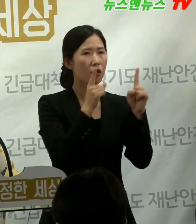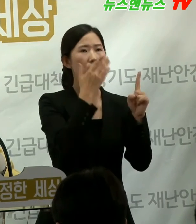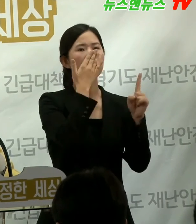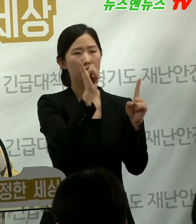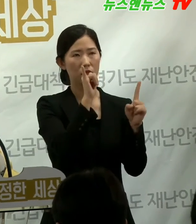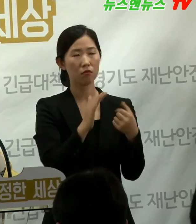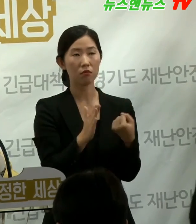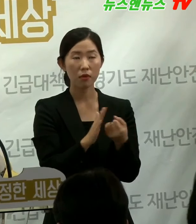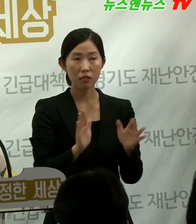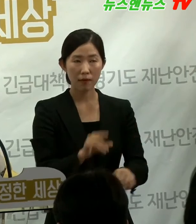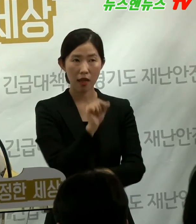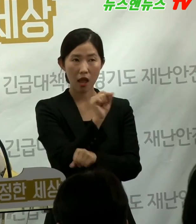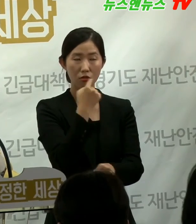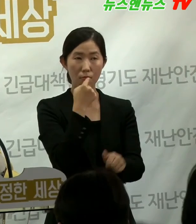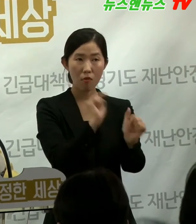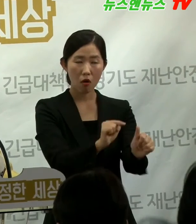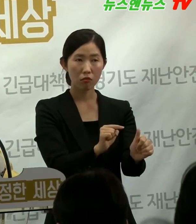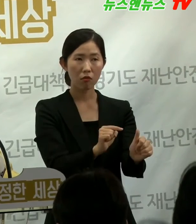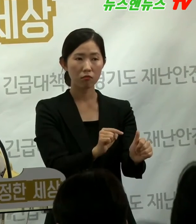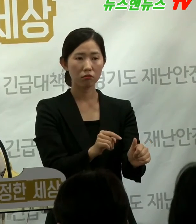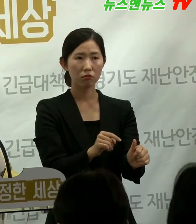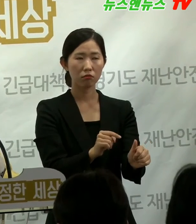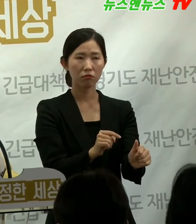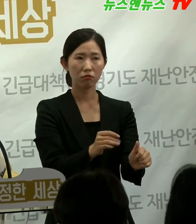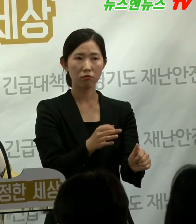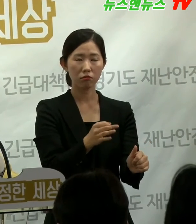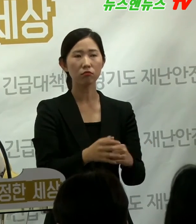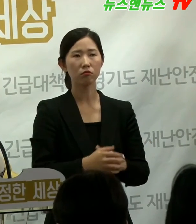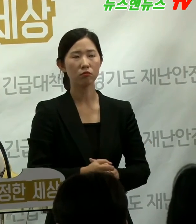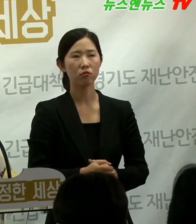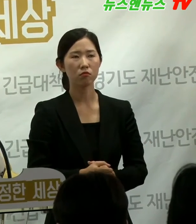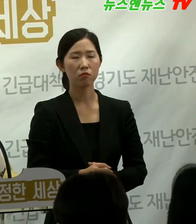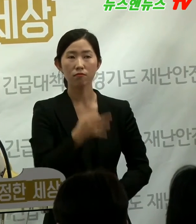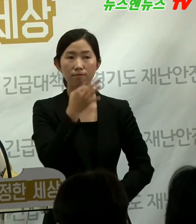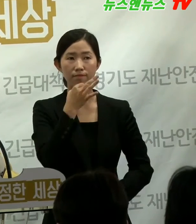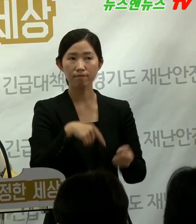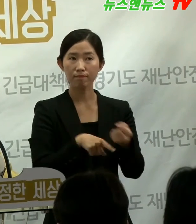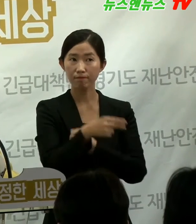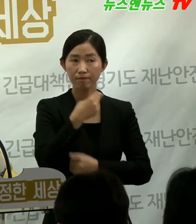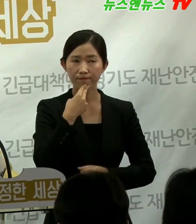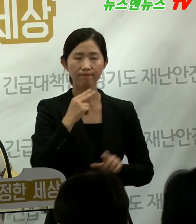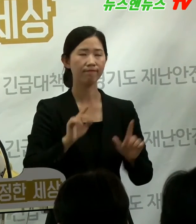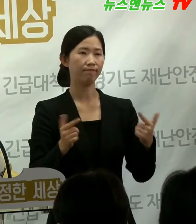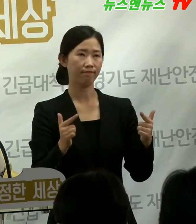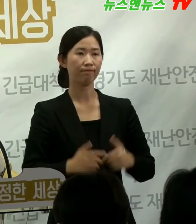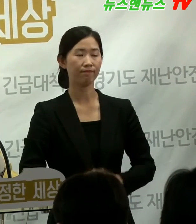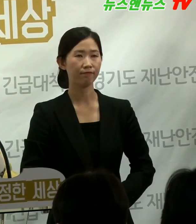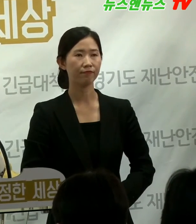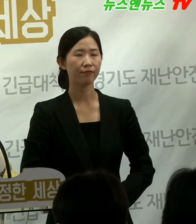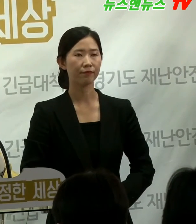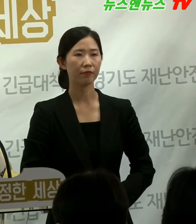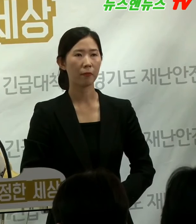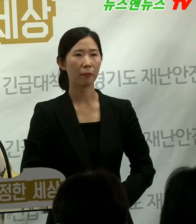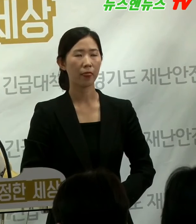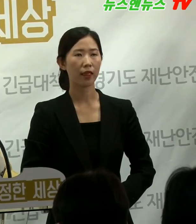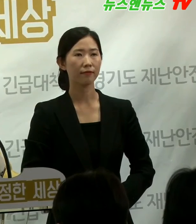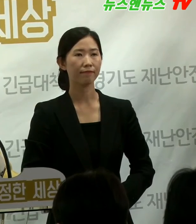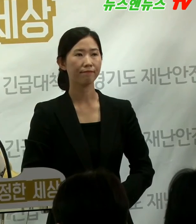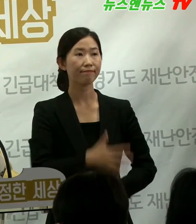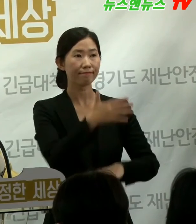것이거나 또 엄청난 행정력을 필요로 한 것은 아니다 이렇게 말씀드립니다. 네,